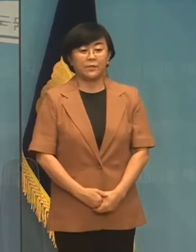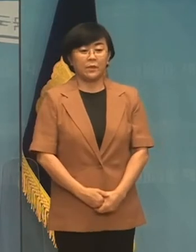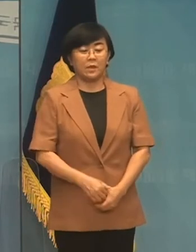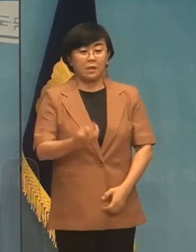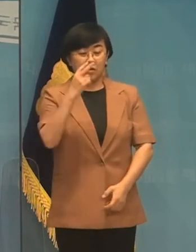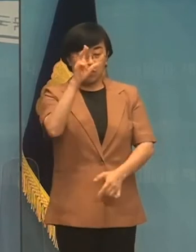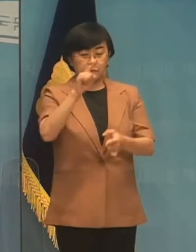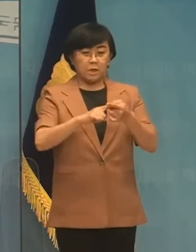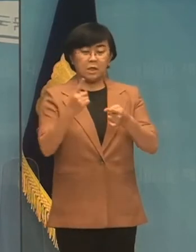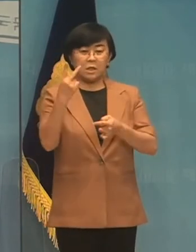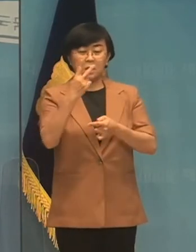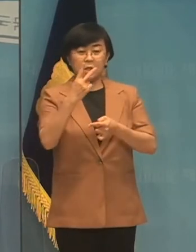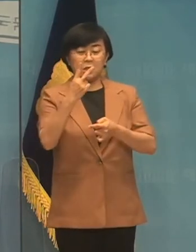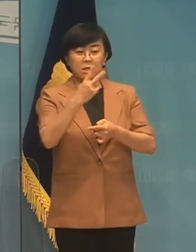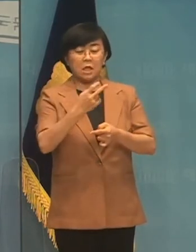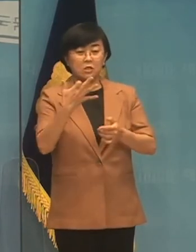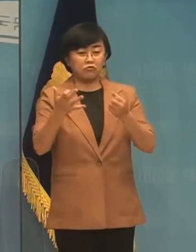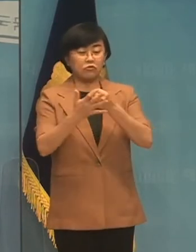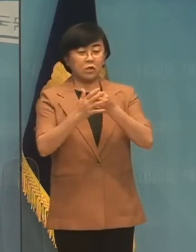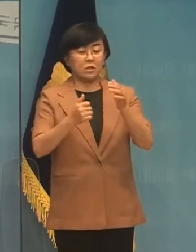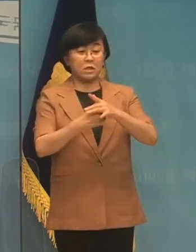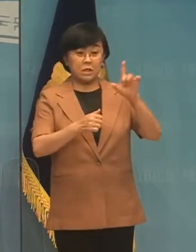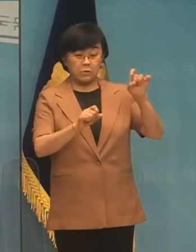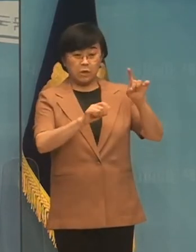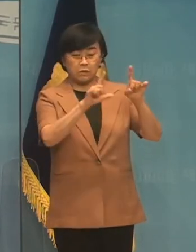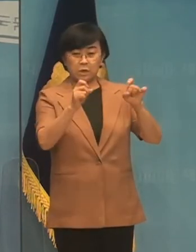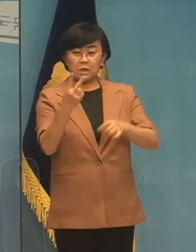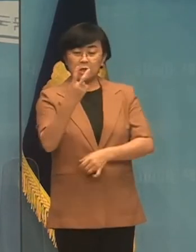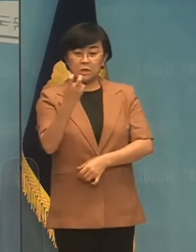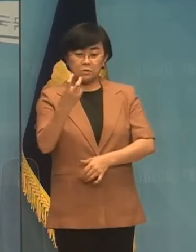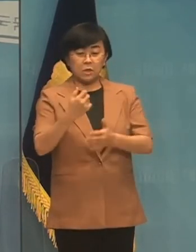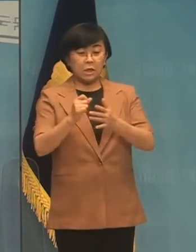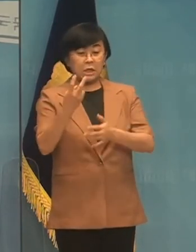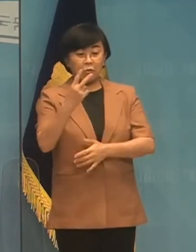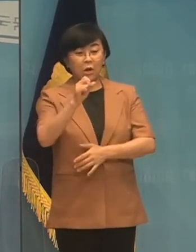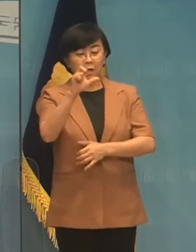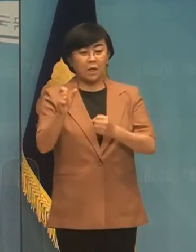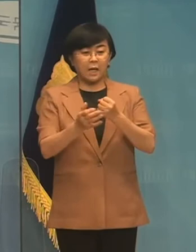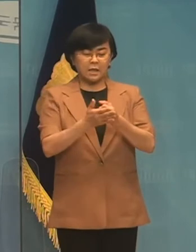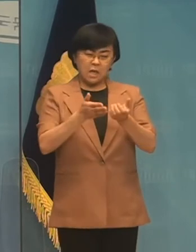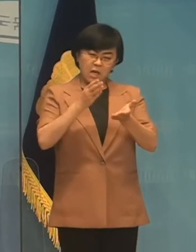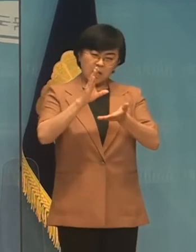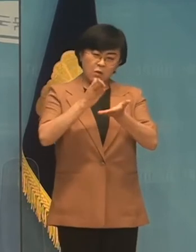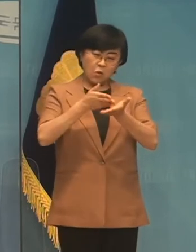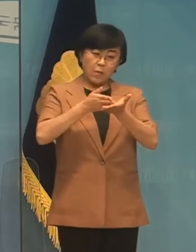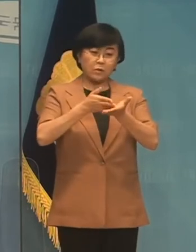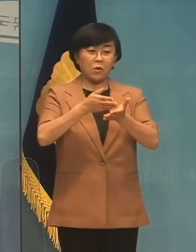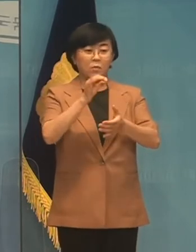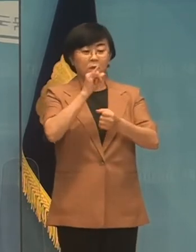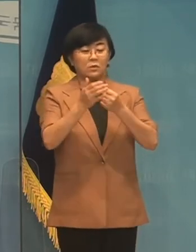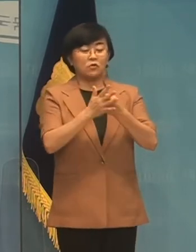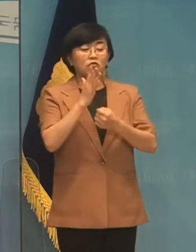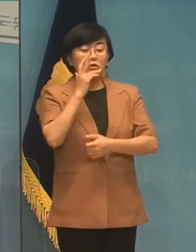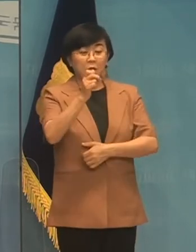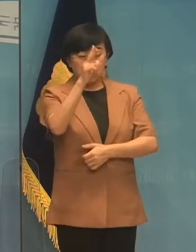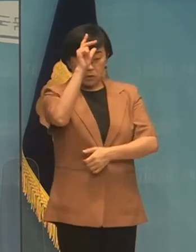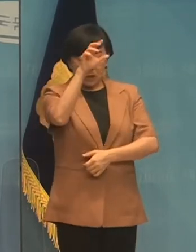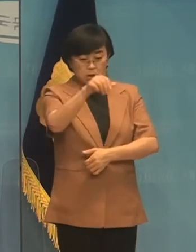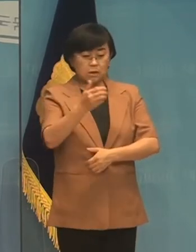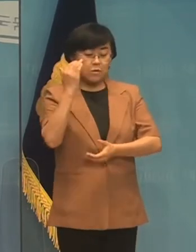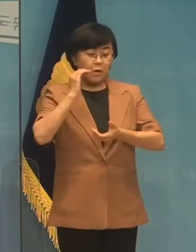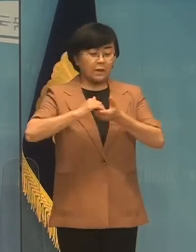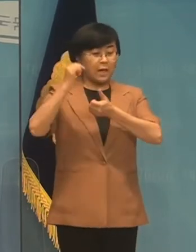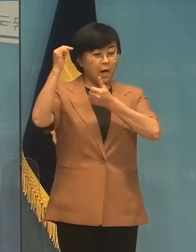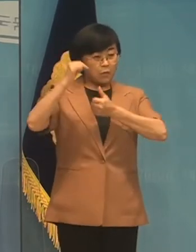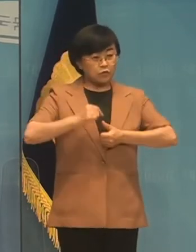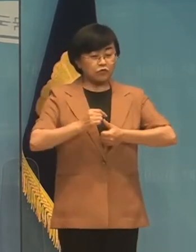지난 2019년 11월부터 2020년 2월까지 대대적인 언론 플레이를 펼치며 울산경찰청이 청와대